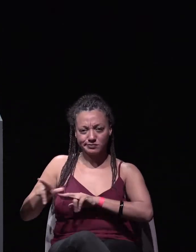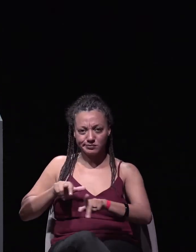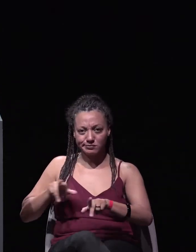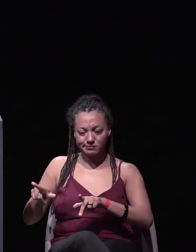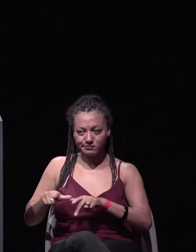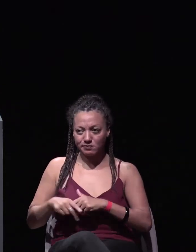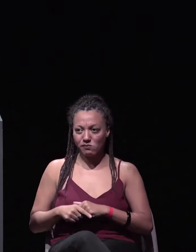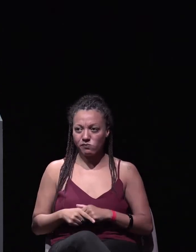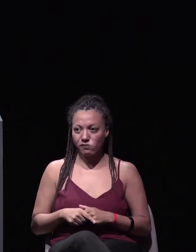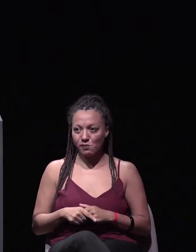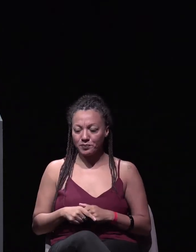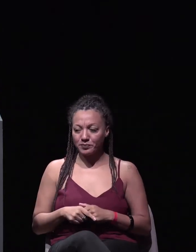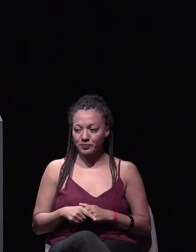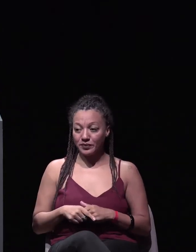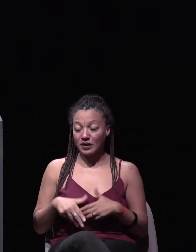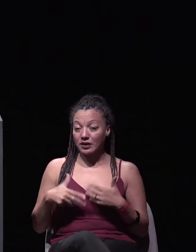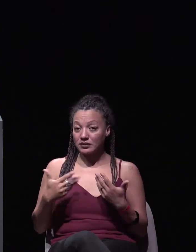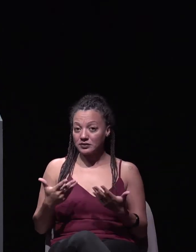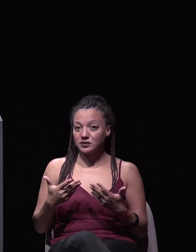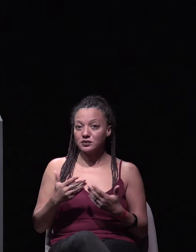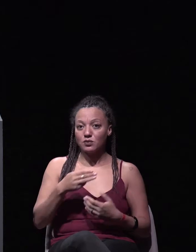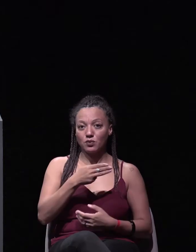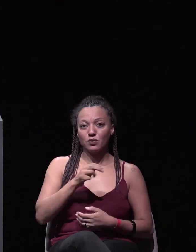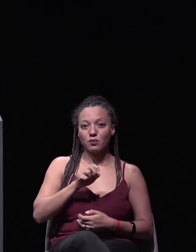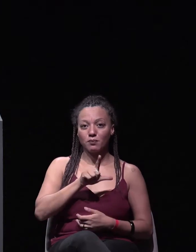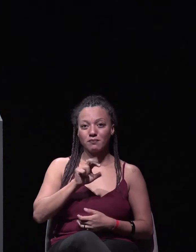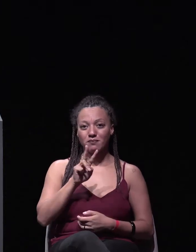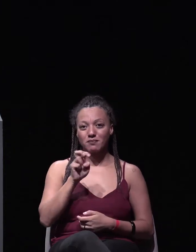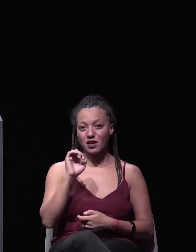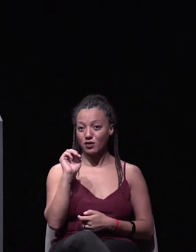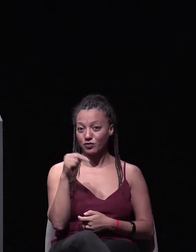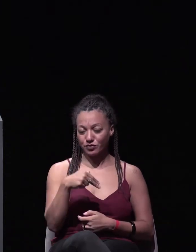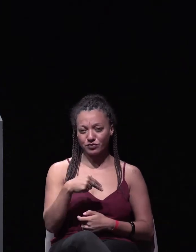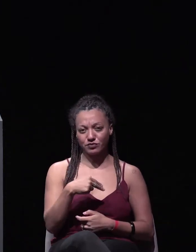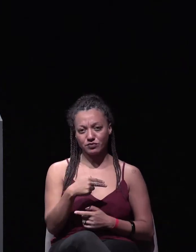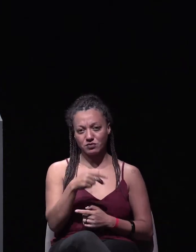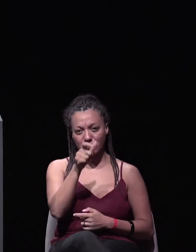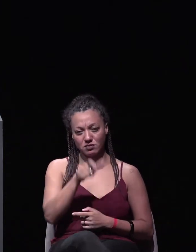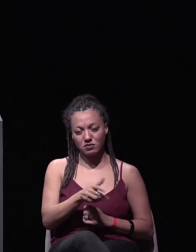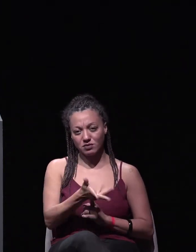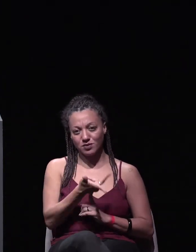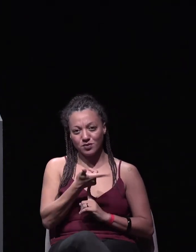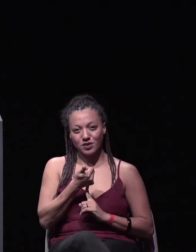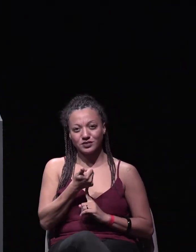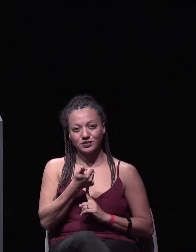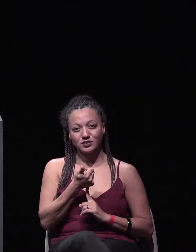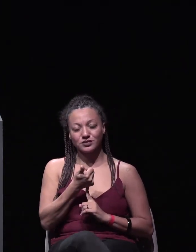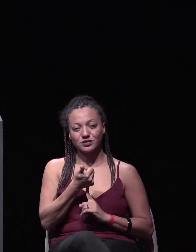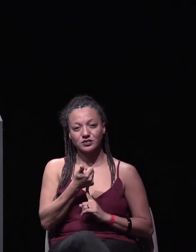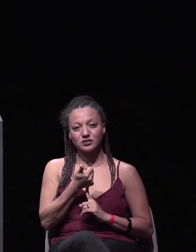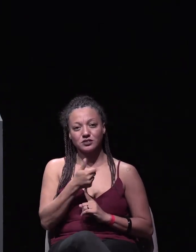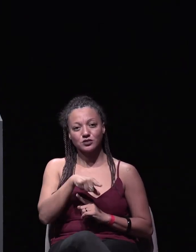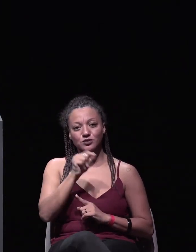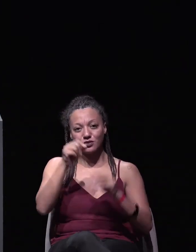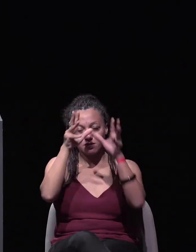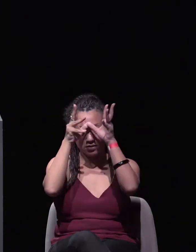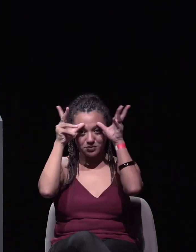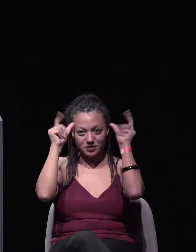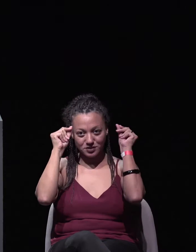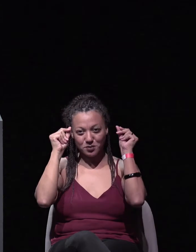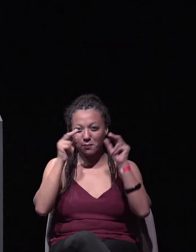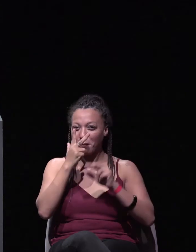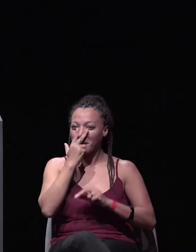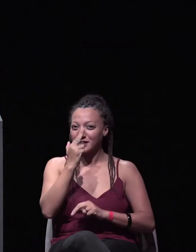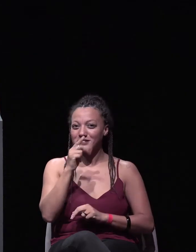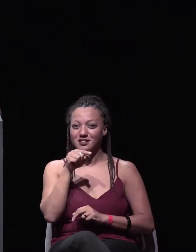vivida naquele momento, né? E ele vai, então, ser visto como um dos artistas que, ao privilegiar essa medida de abstração, vai ser uma